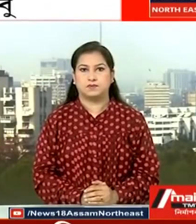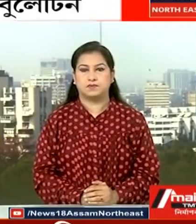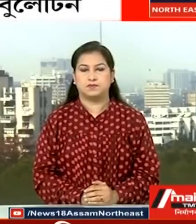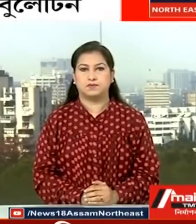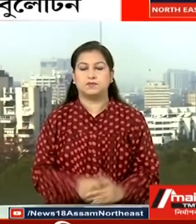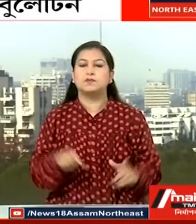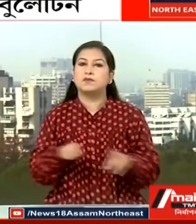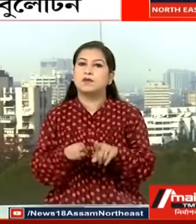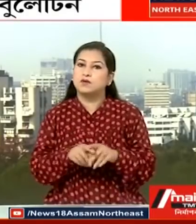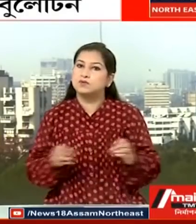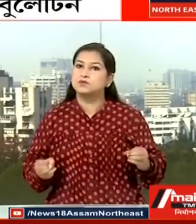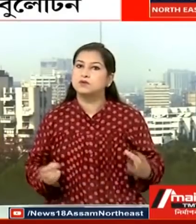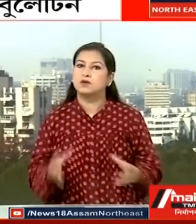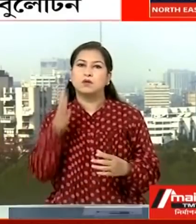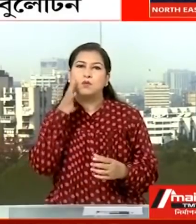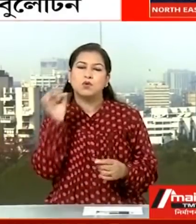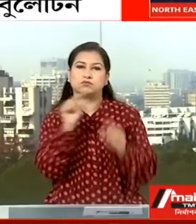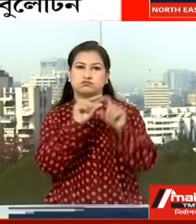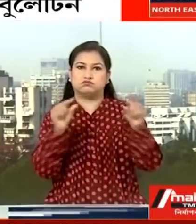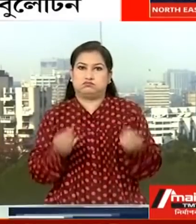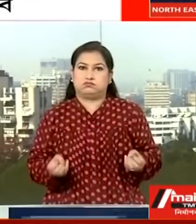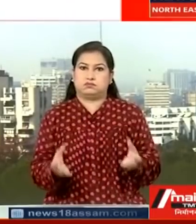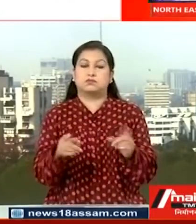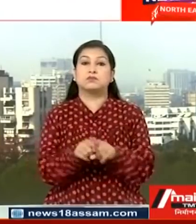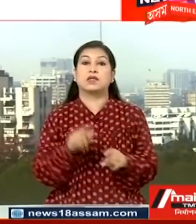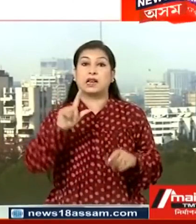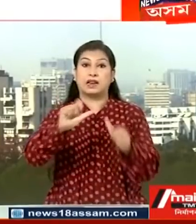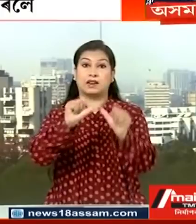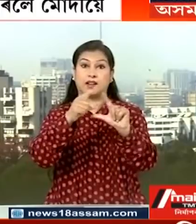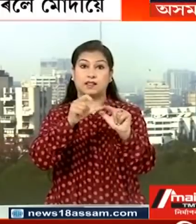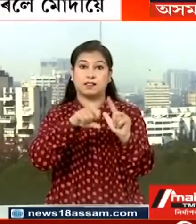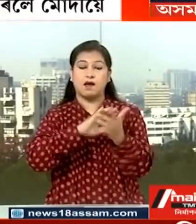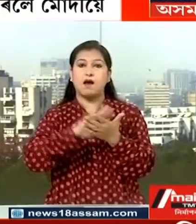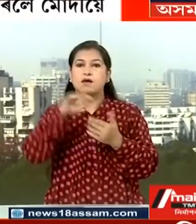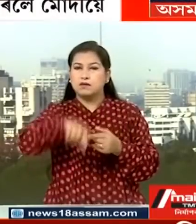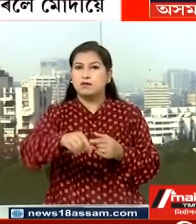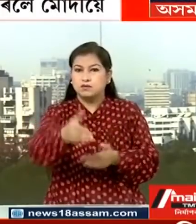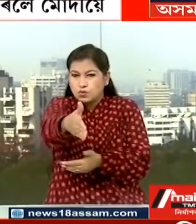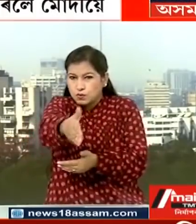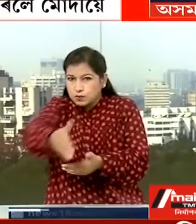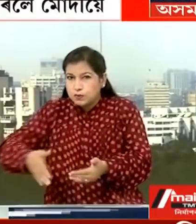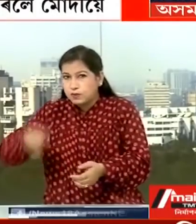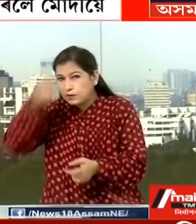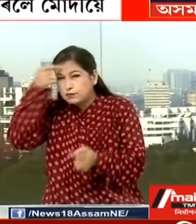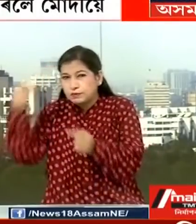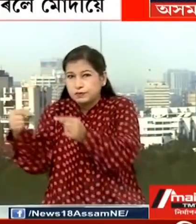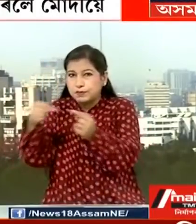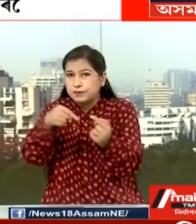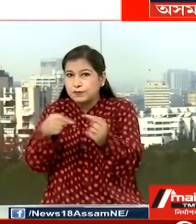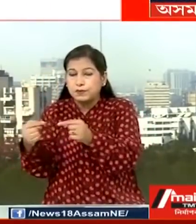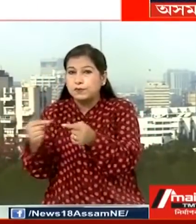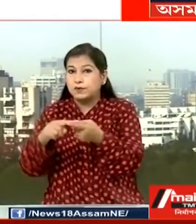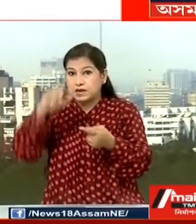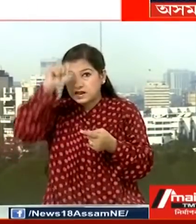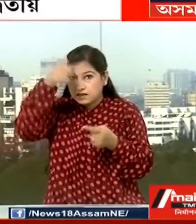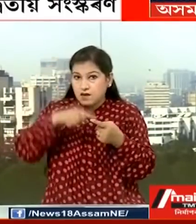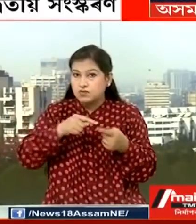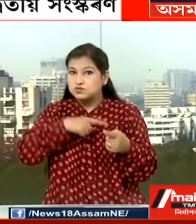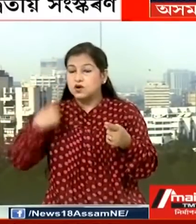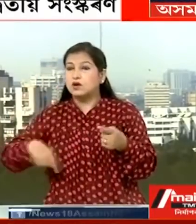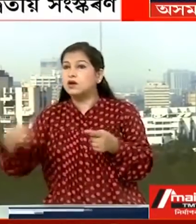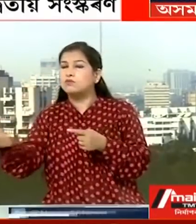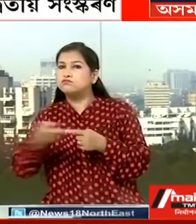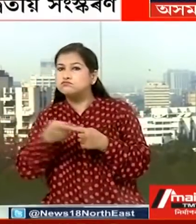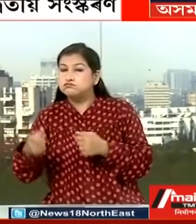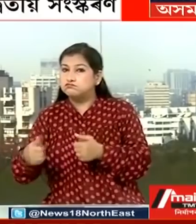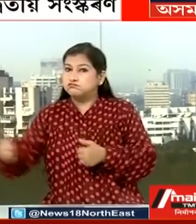और शुरुआत करेंगे इस वक्त की सबसे अहम खबर के साथ। लद्दाख में सीमा विवाद के बीच भारत और चीन के विदेश मंत्रियों ने मॉस्को में मुलाकात